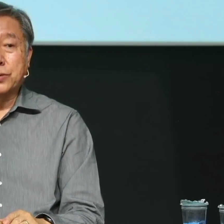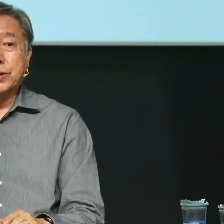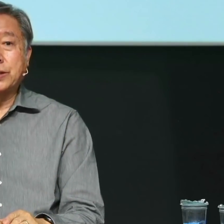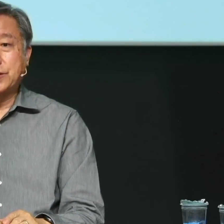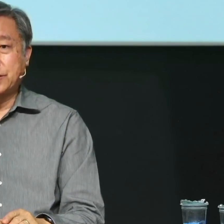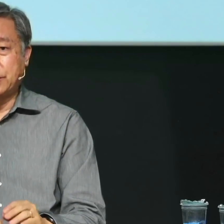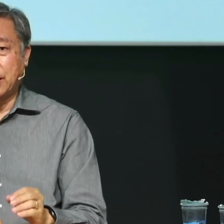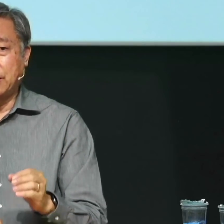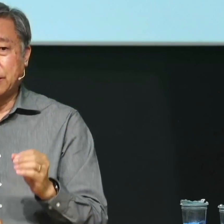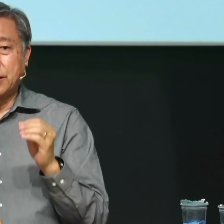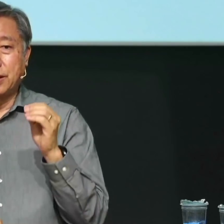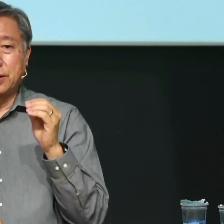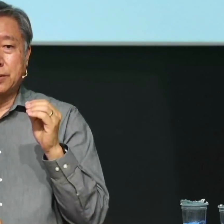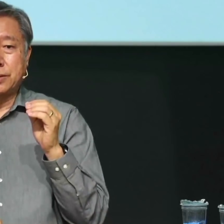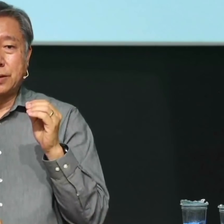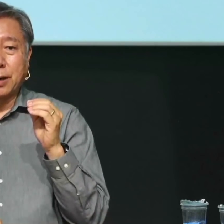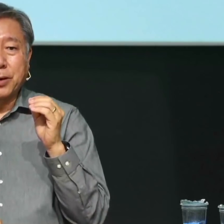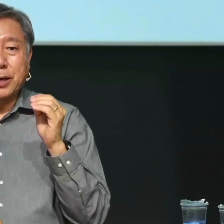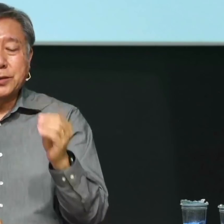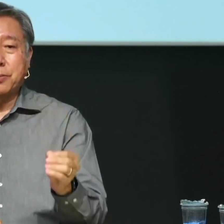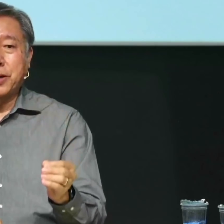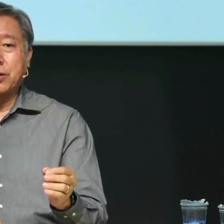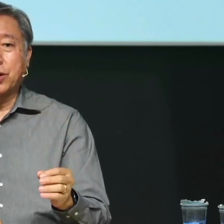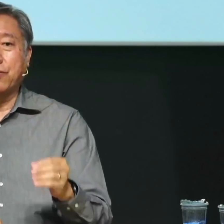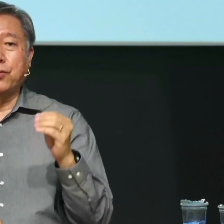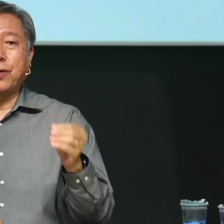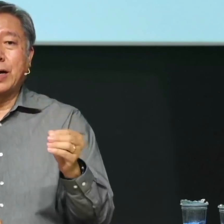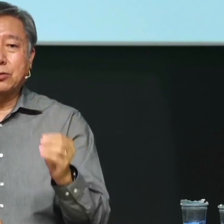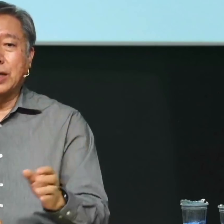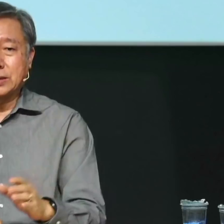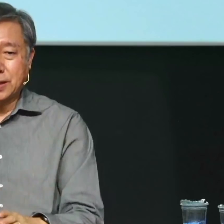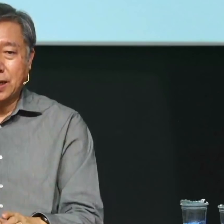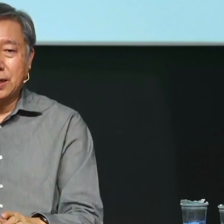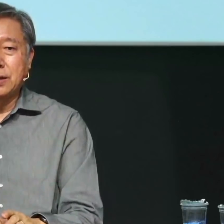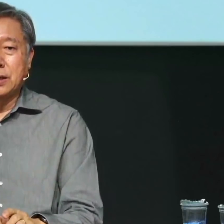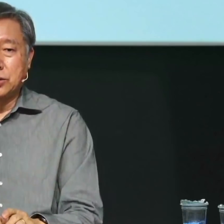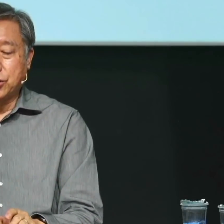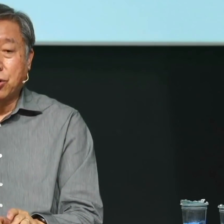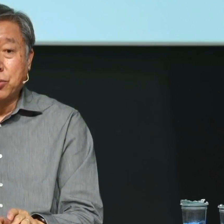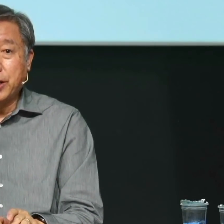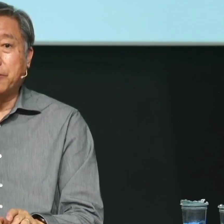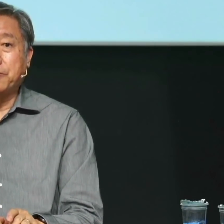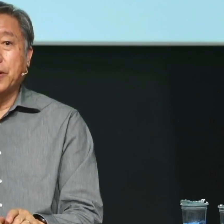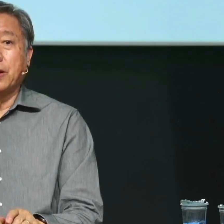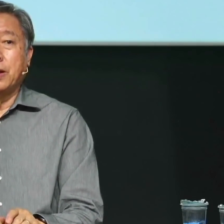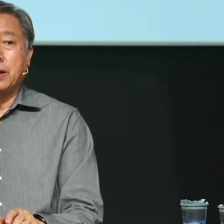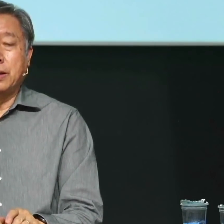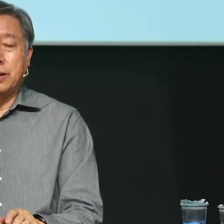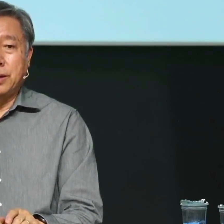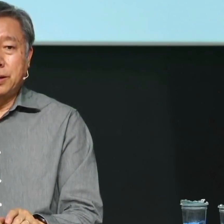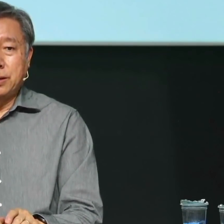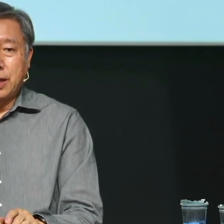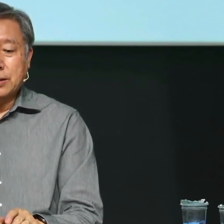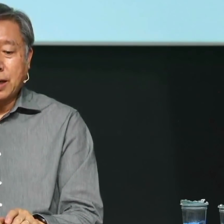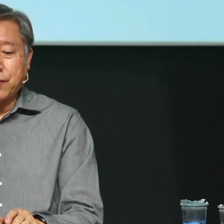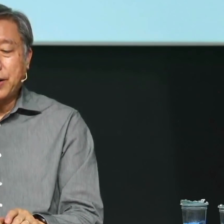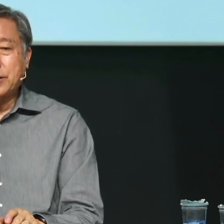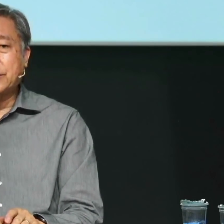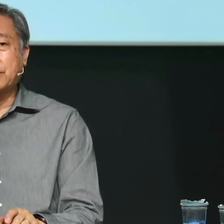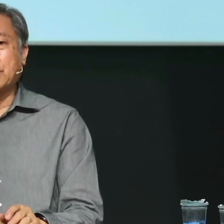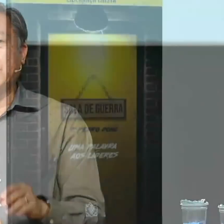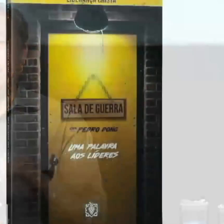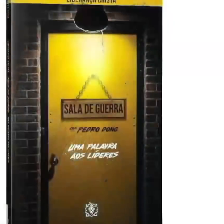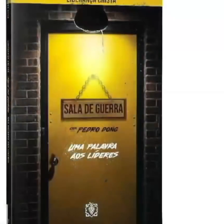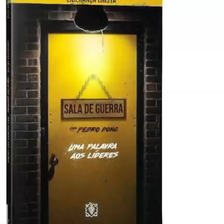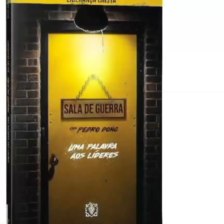para vocês, né, também receberem o que foi falado na sala de comunhão. E